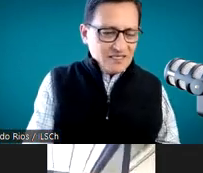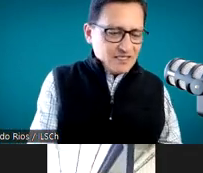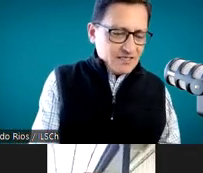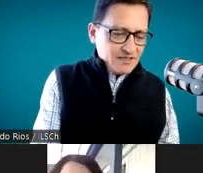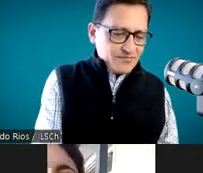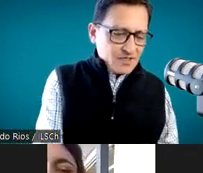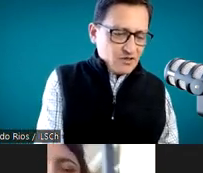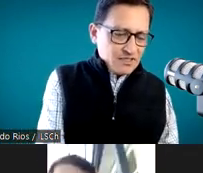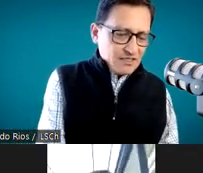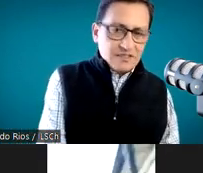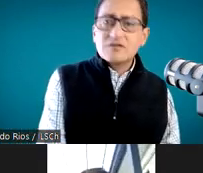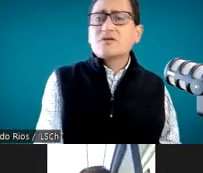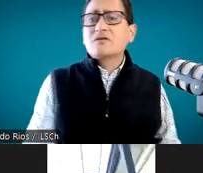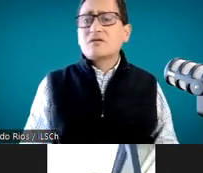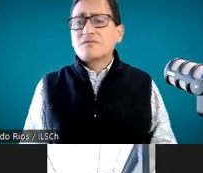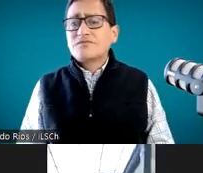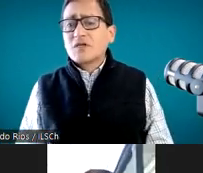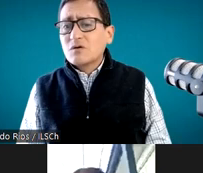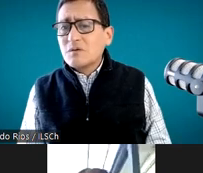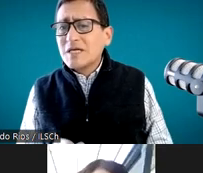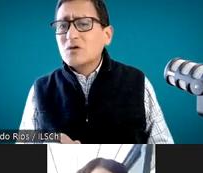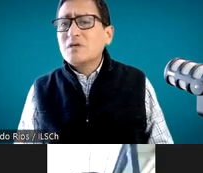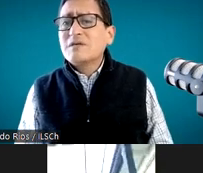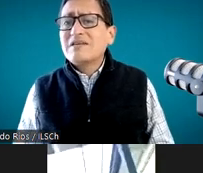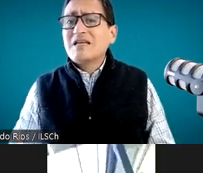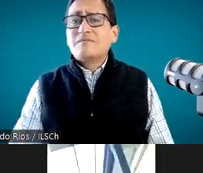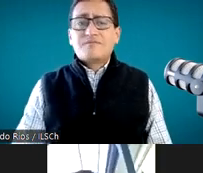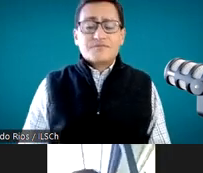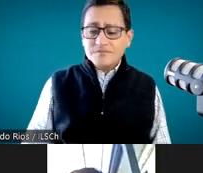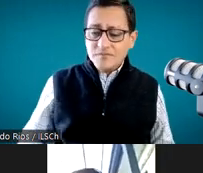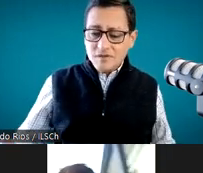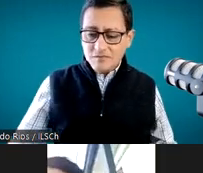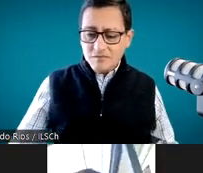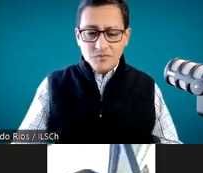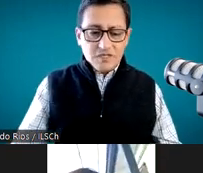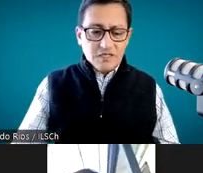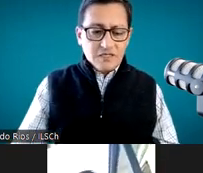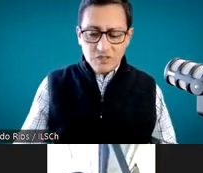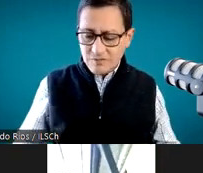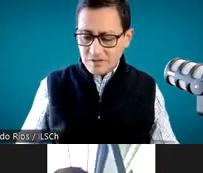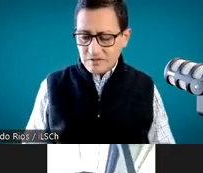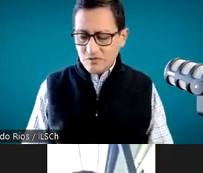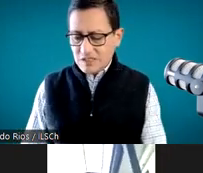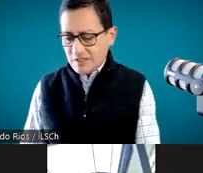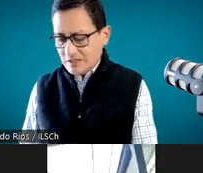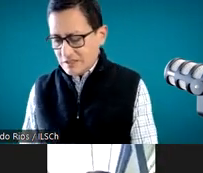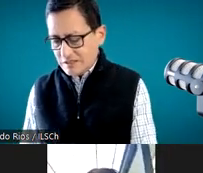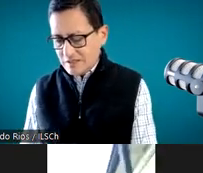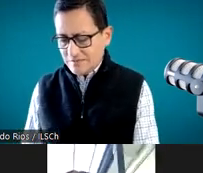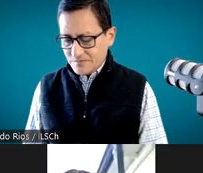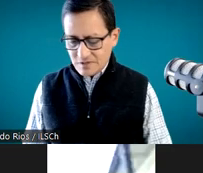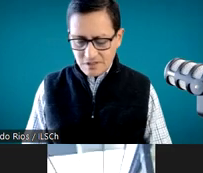excelente lo que está haciendo. ¿Cómo era tu nombre? Maribel. Porque Maribel,